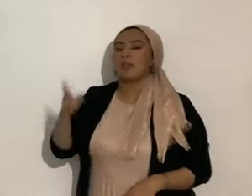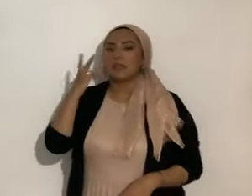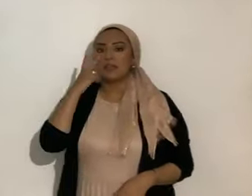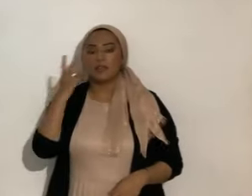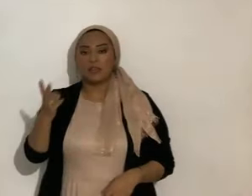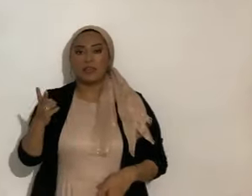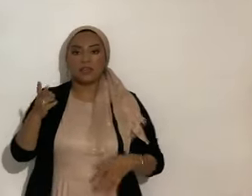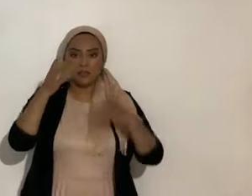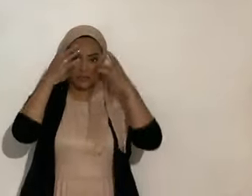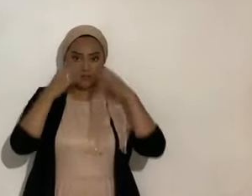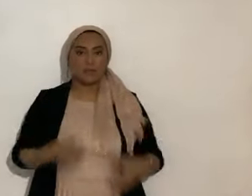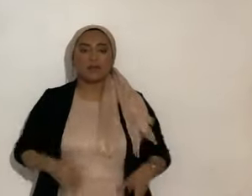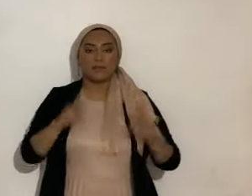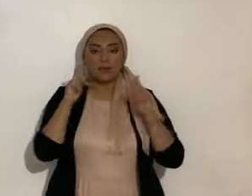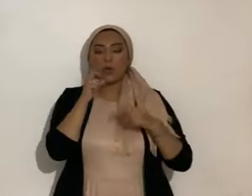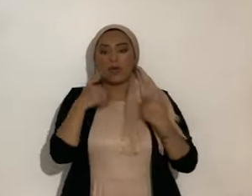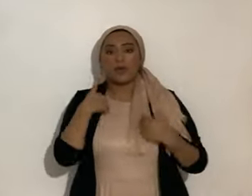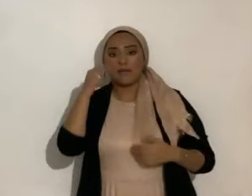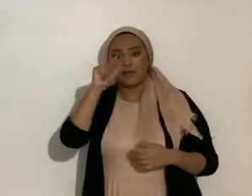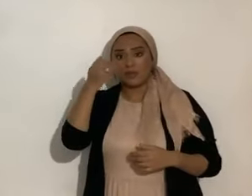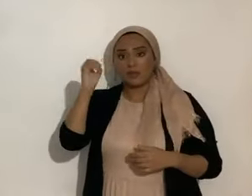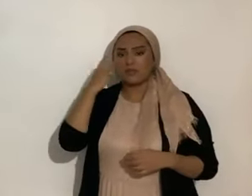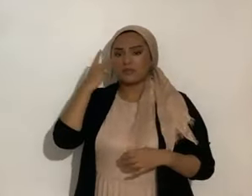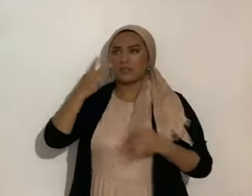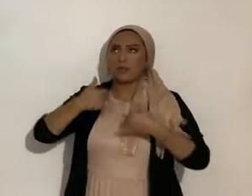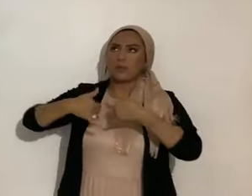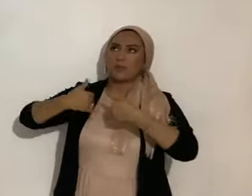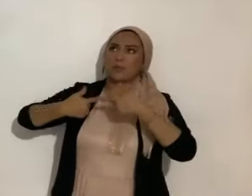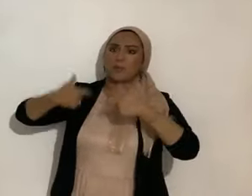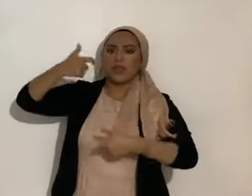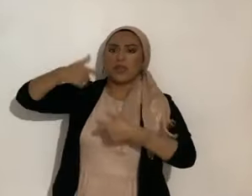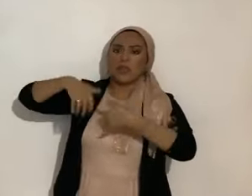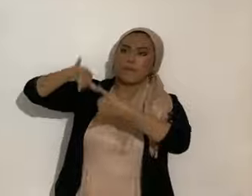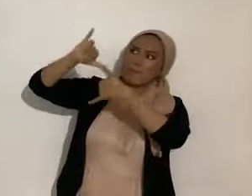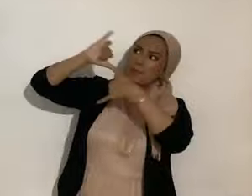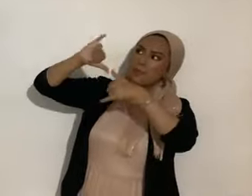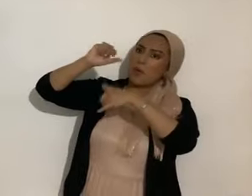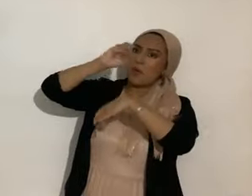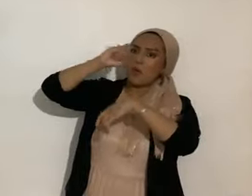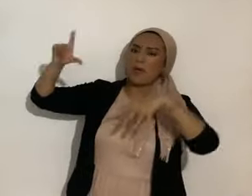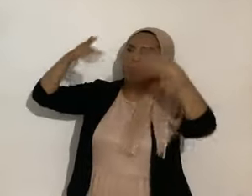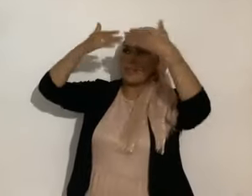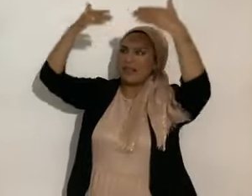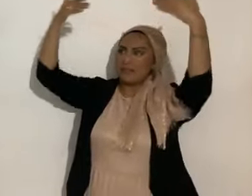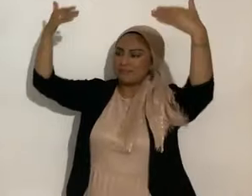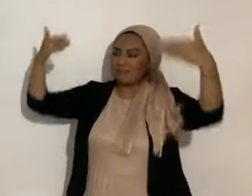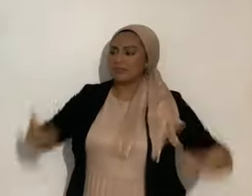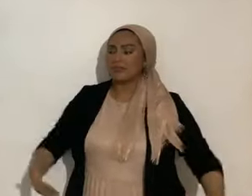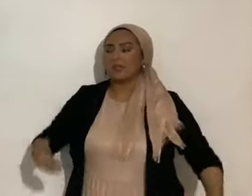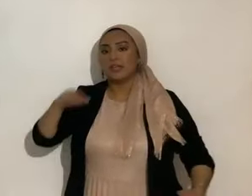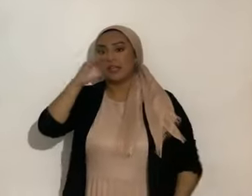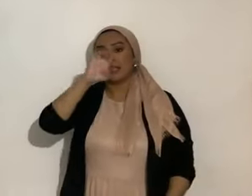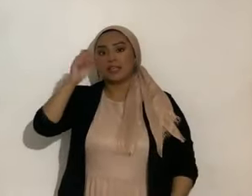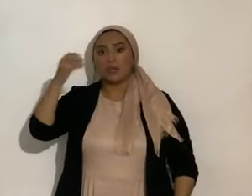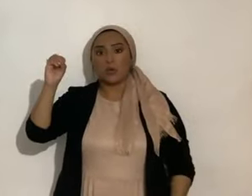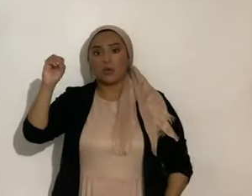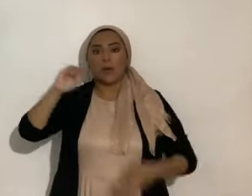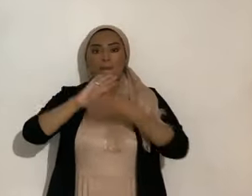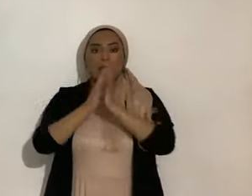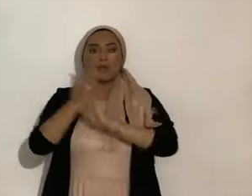un ególatra lo ven como si fuera una pared altísima y muy gruesa. Y el ego hace